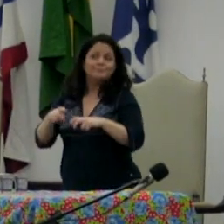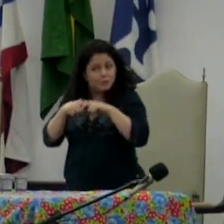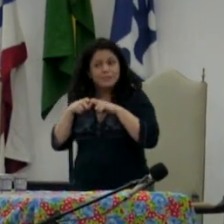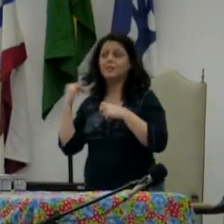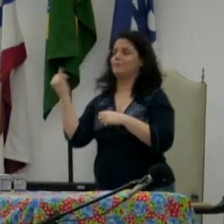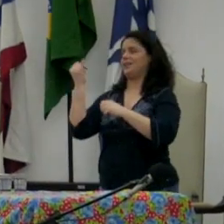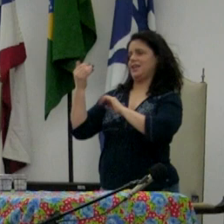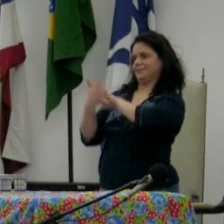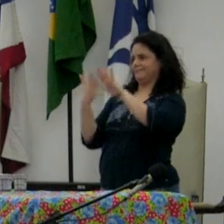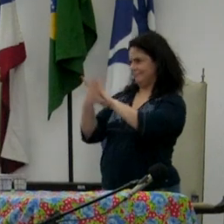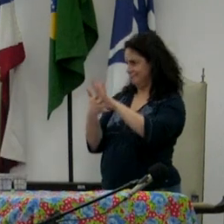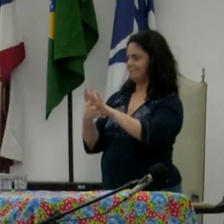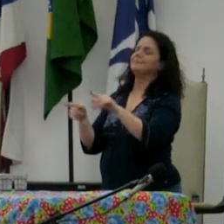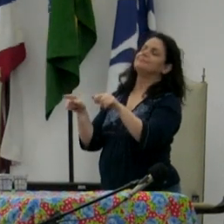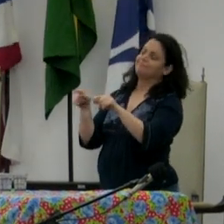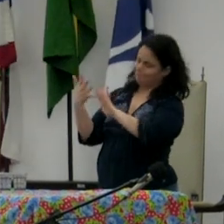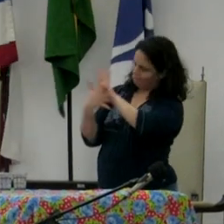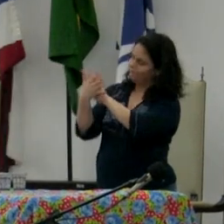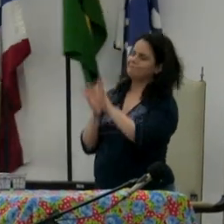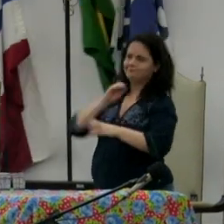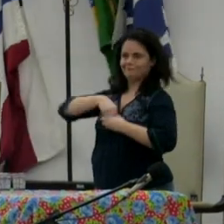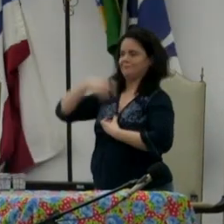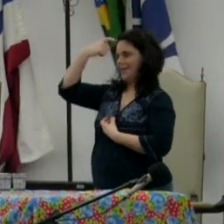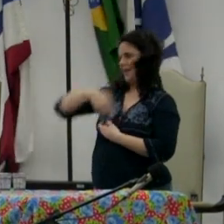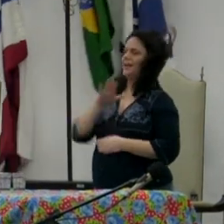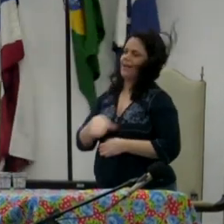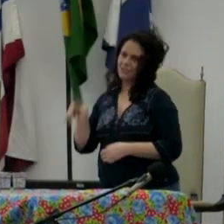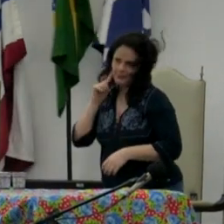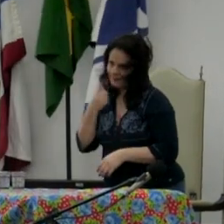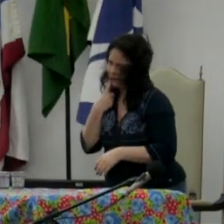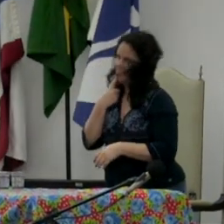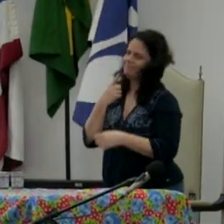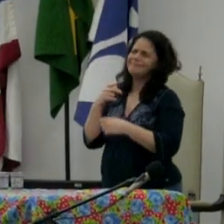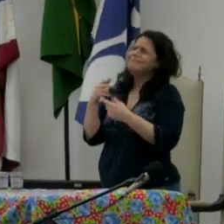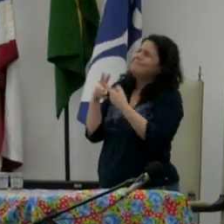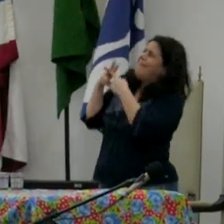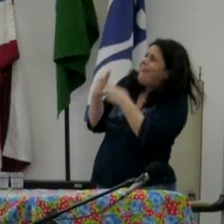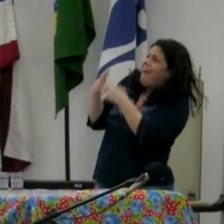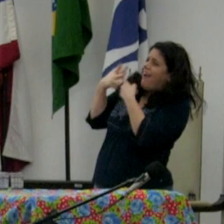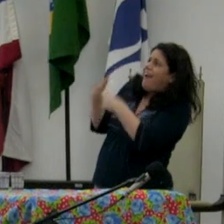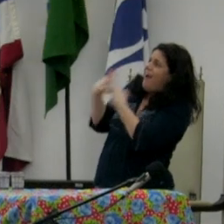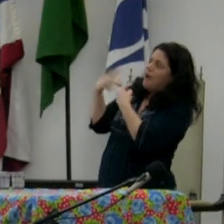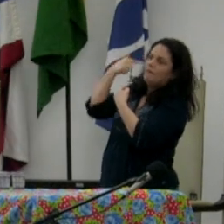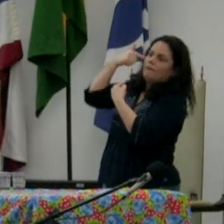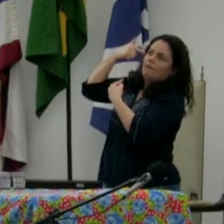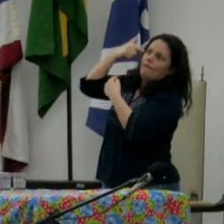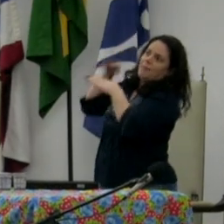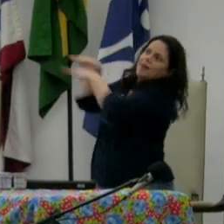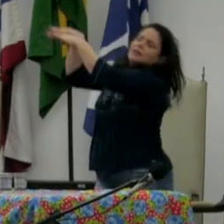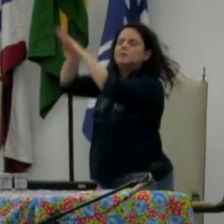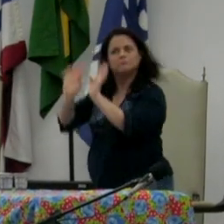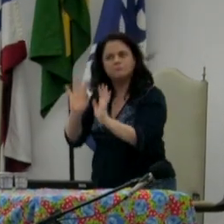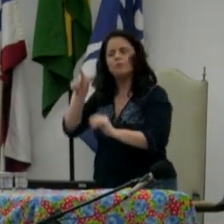rapidamente. E é por isso a importância da língua de sinais. E ela constitui as crianças e os sujeitos surdos. Por que a